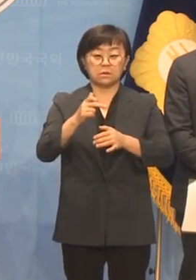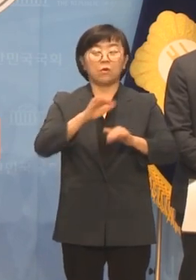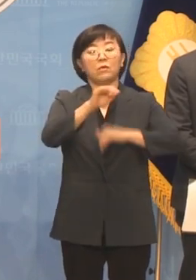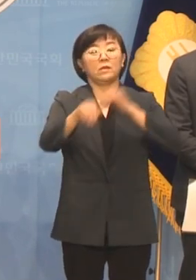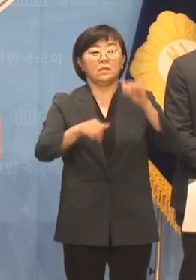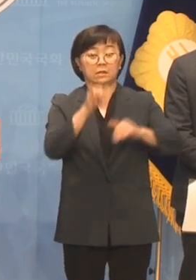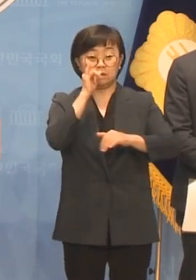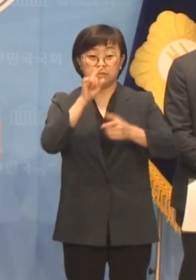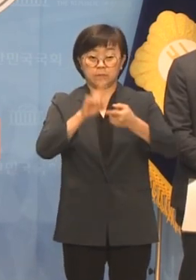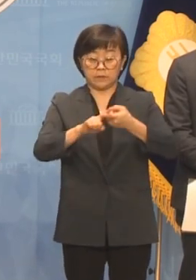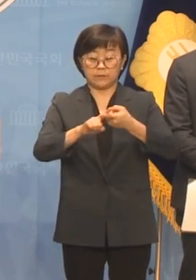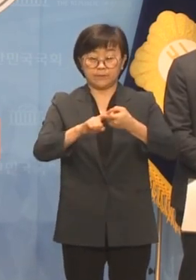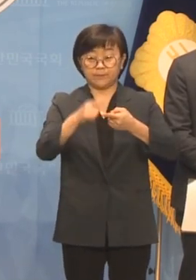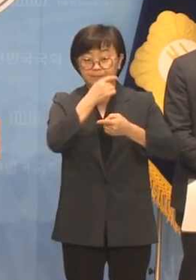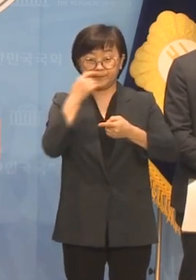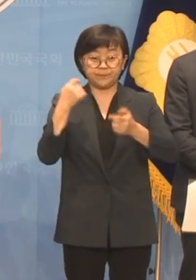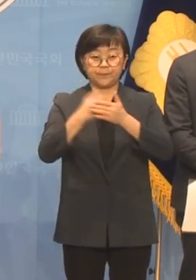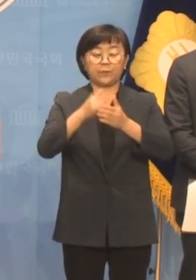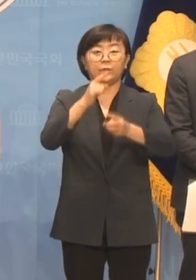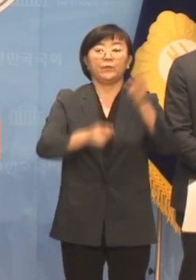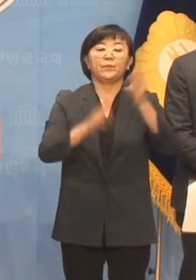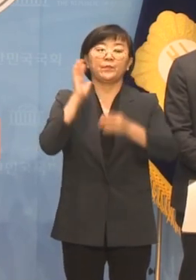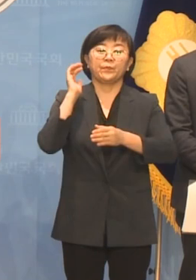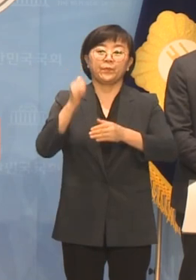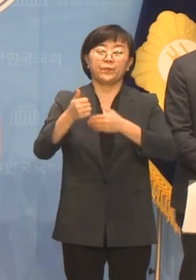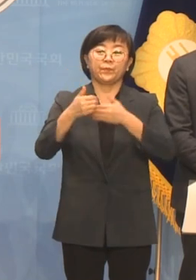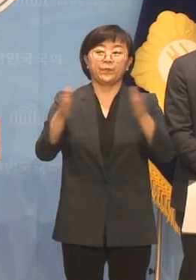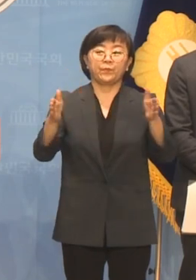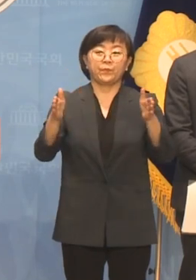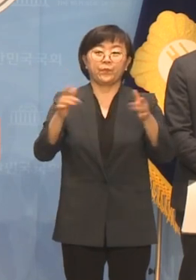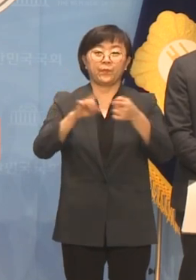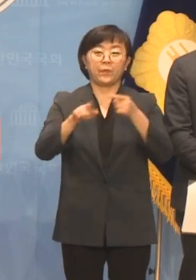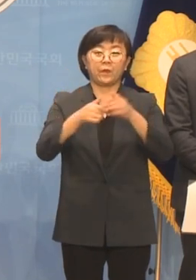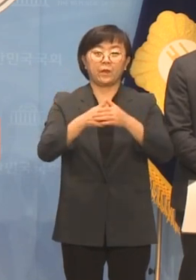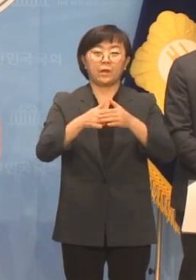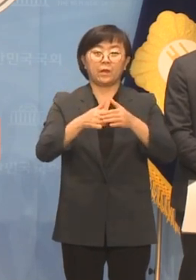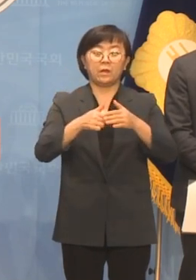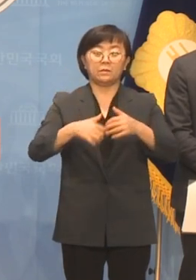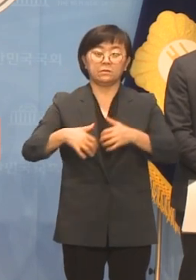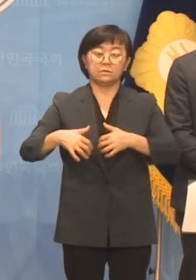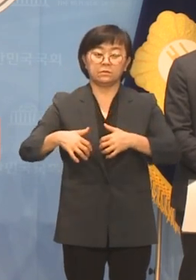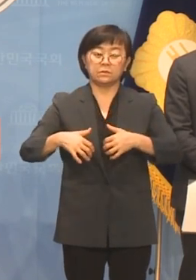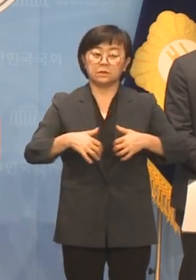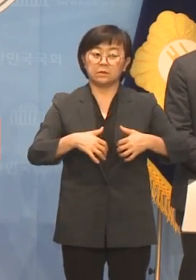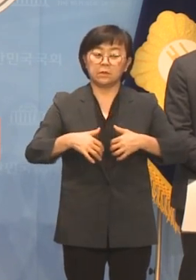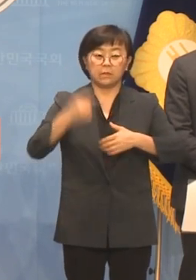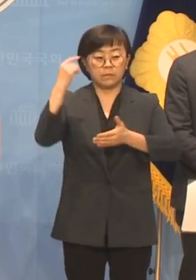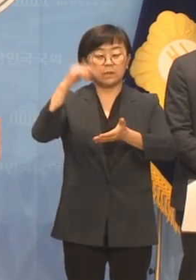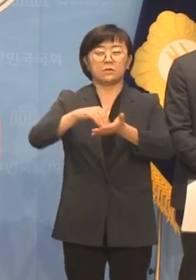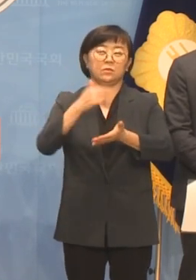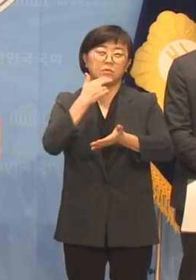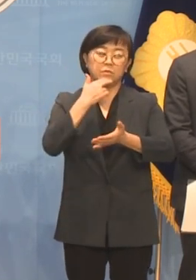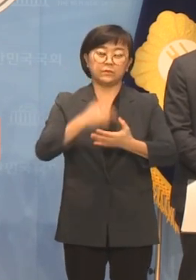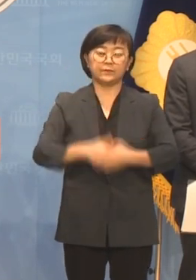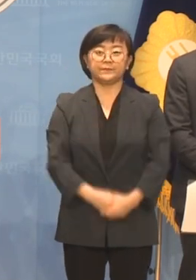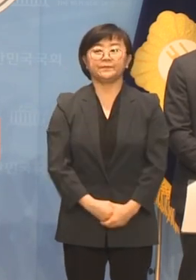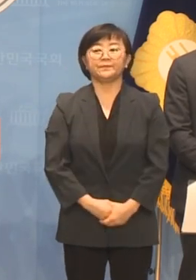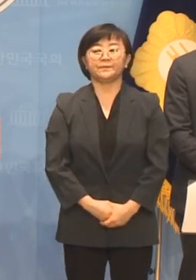드러나고 있음에 윤석열 대통령과 대통령실은 질책할 뿐 어떠한 반성도 하지 않고